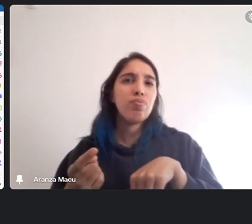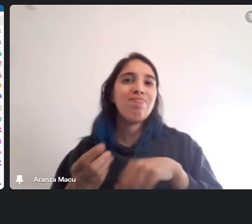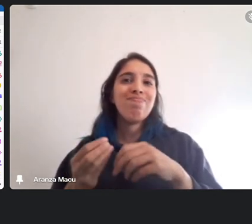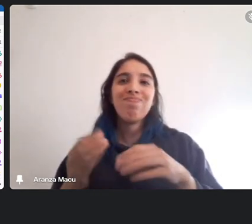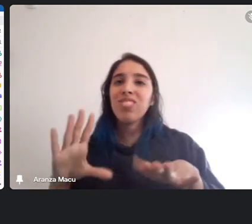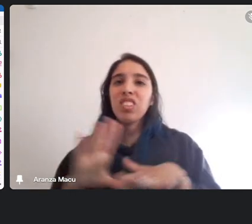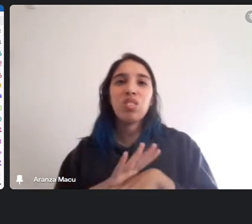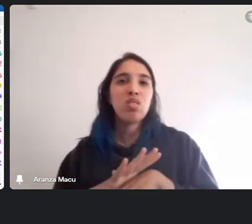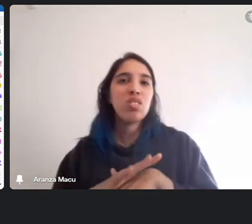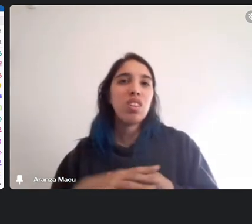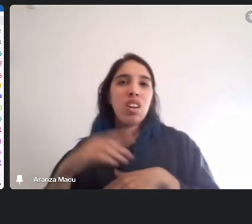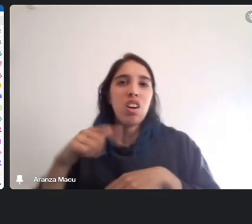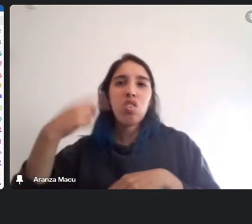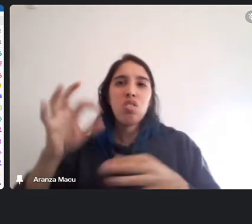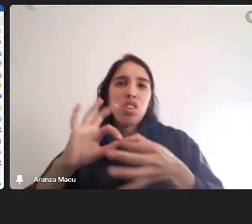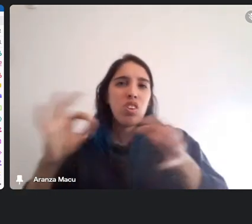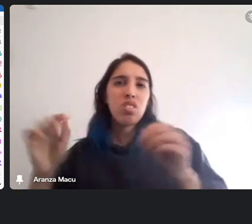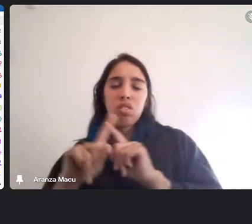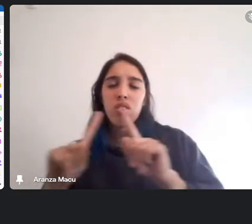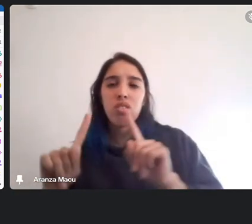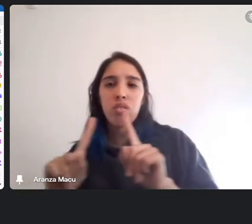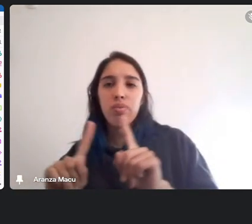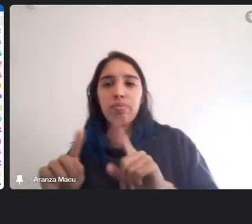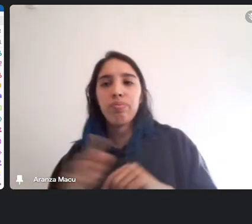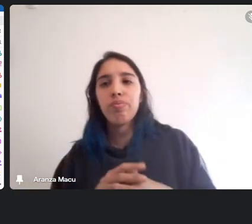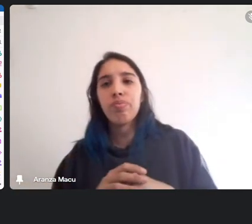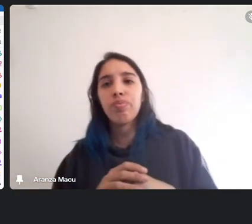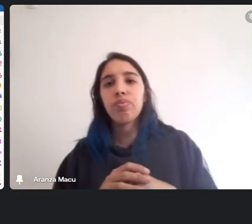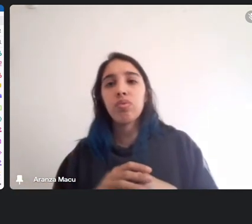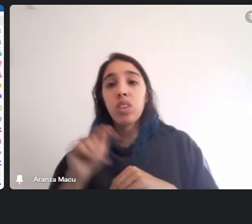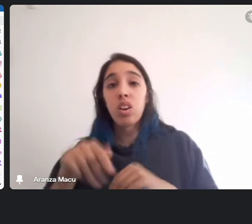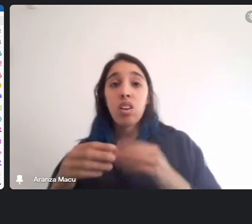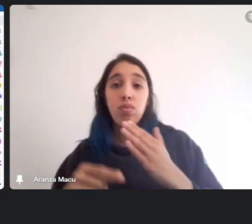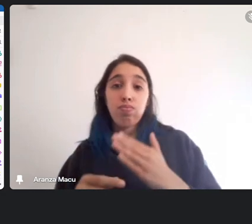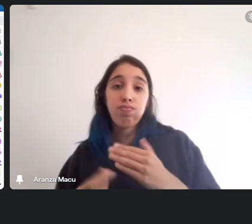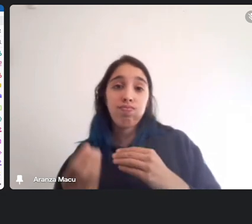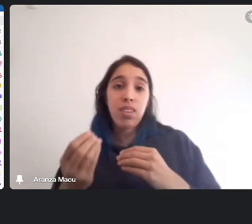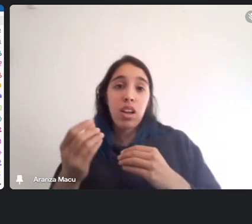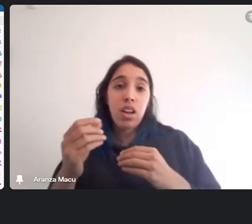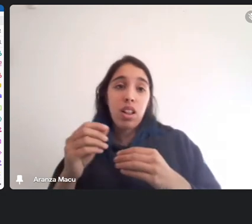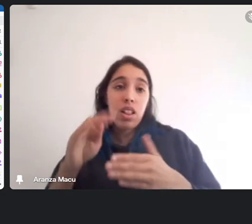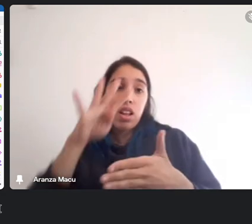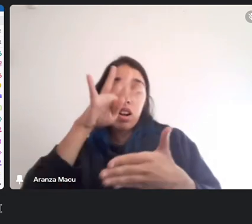yo, cuando ahora les subo el archivo, les voy a subir